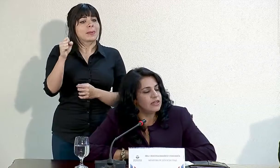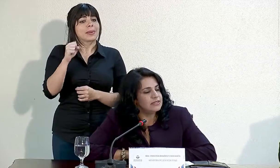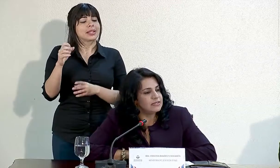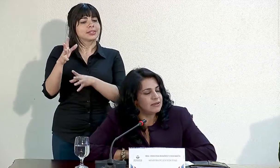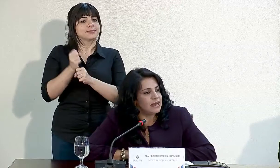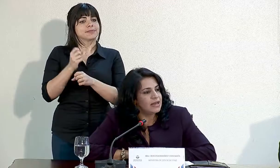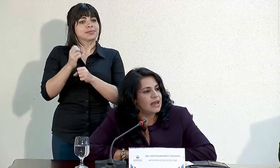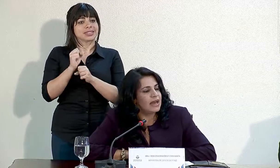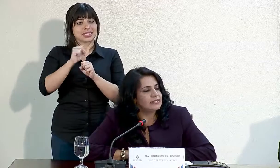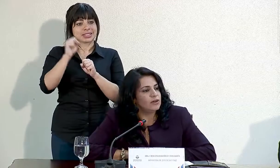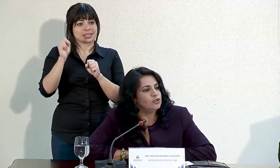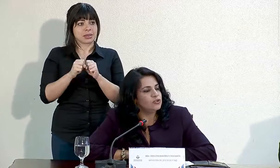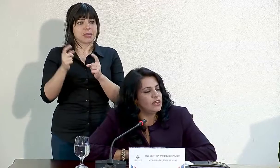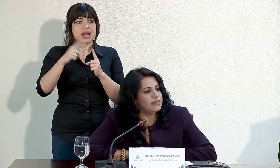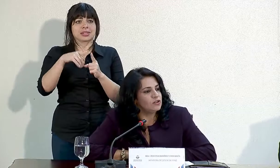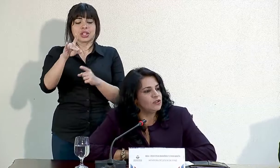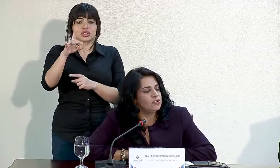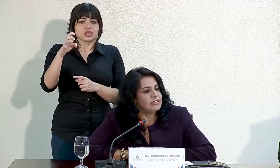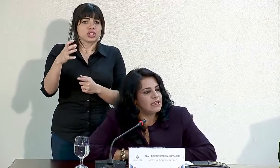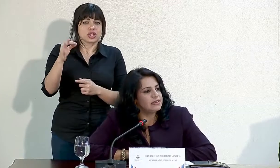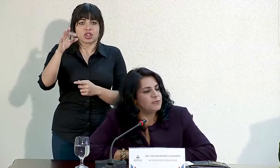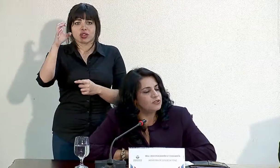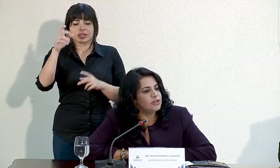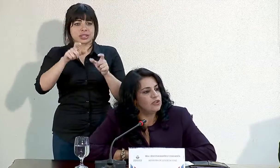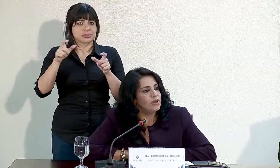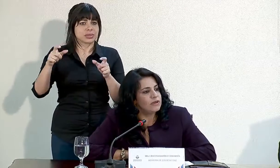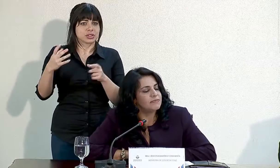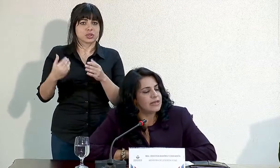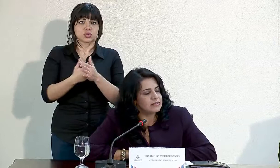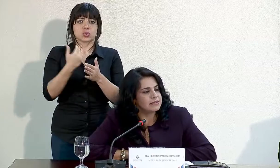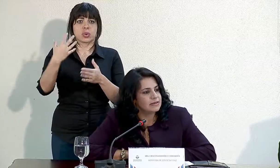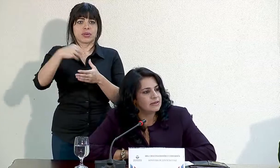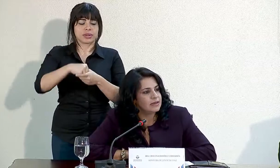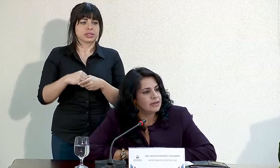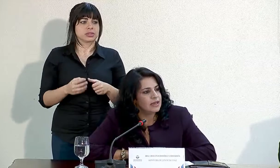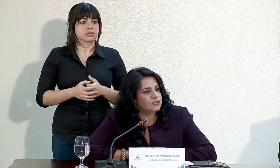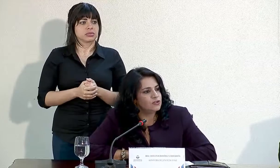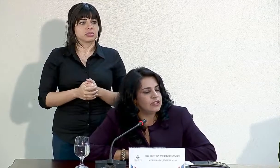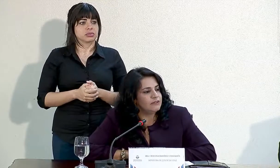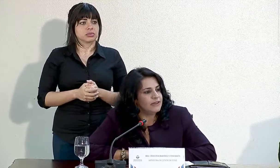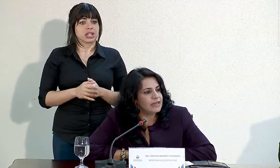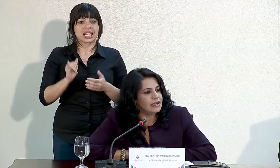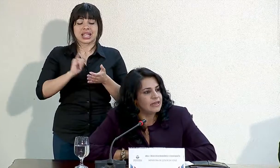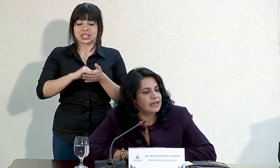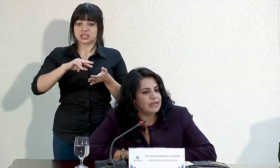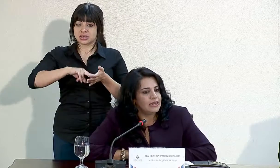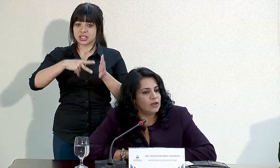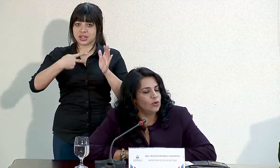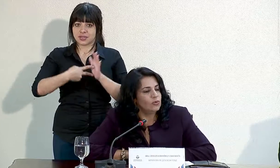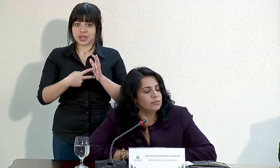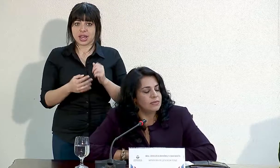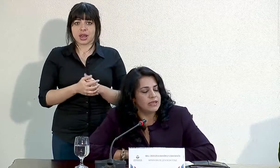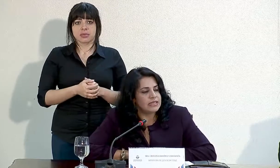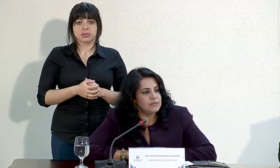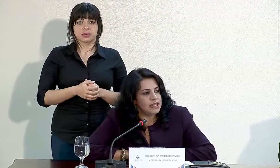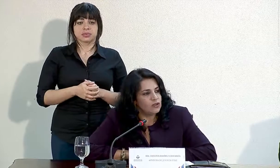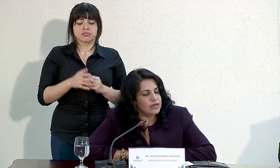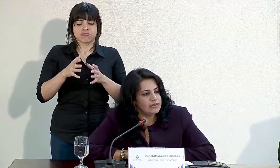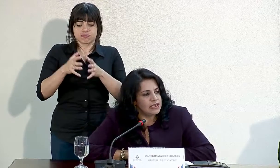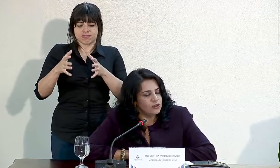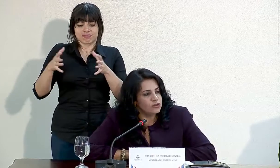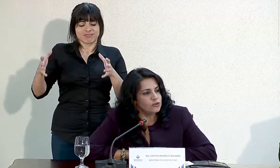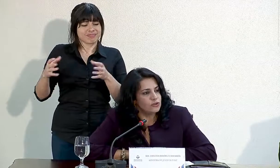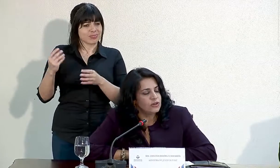recibimos en el sistema hasta 800 o 900 personas nuevas más. Eso significa un